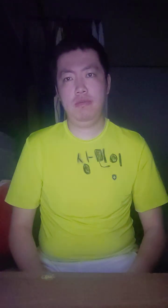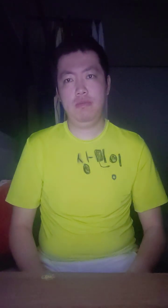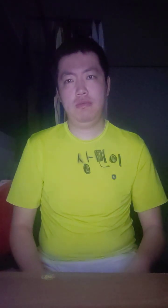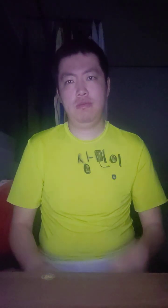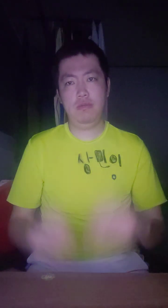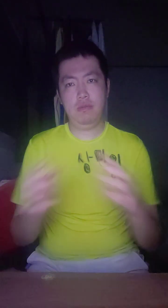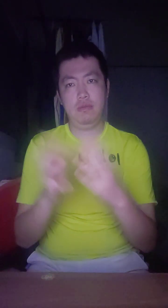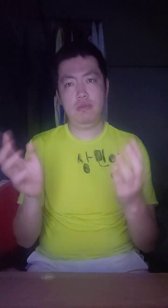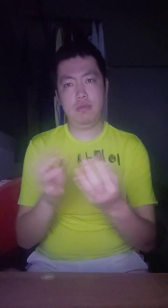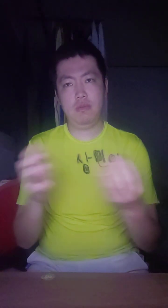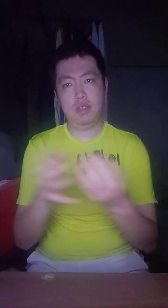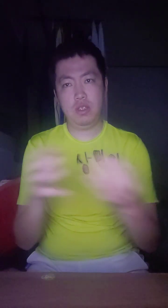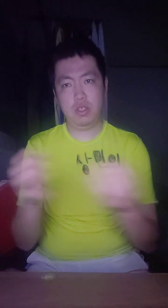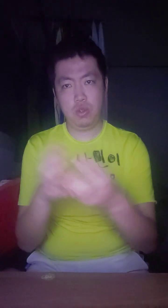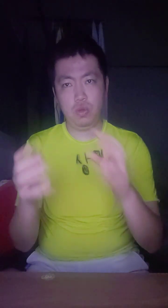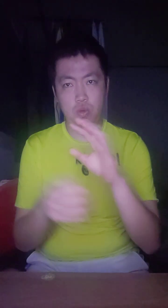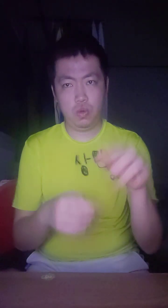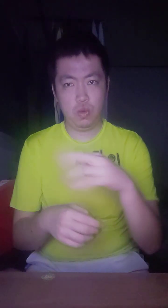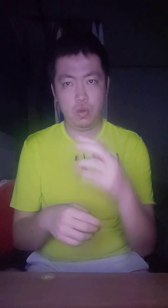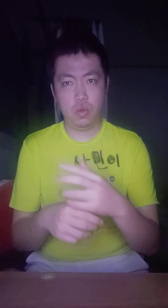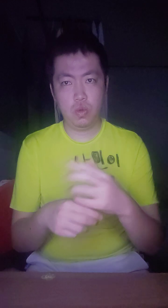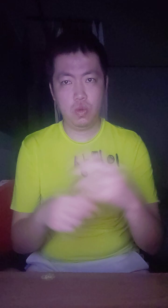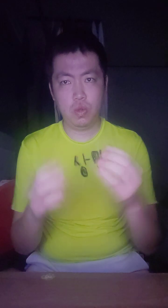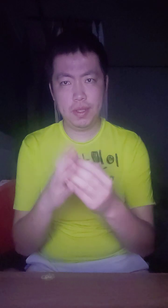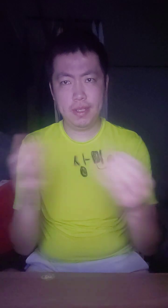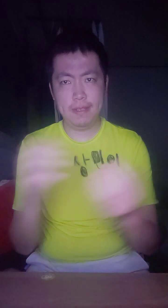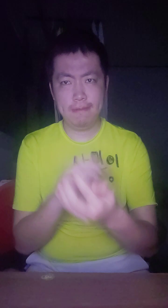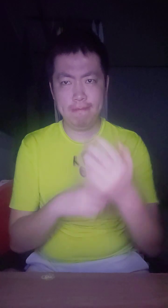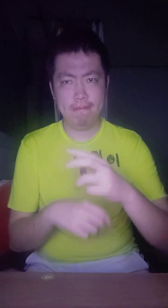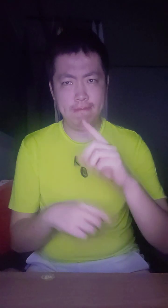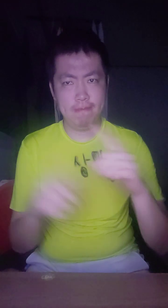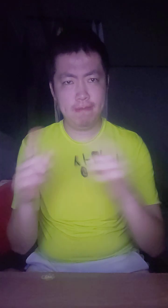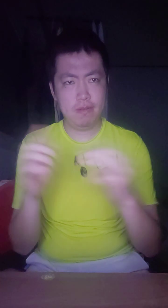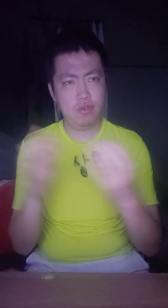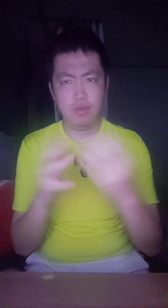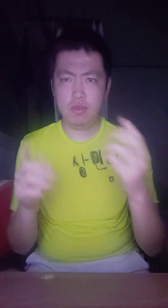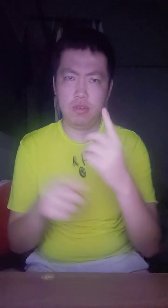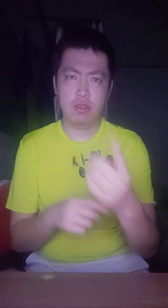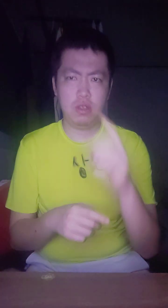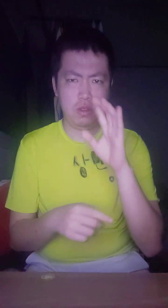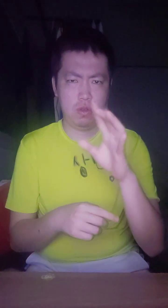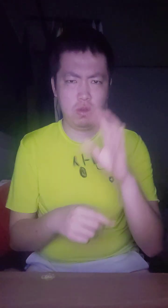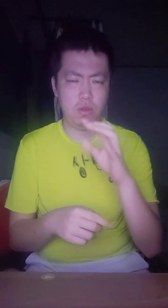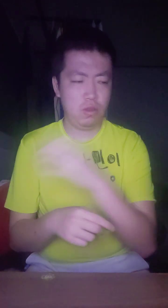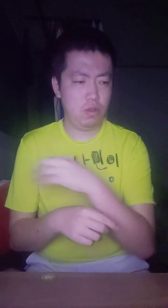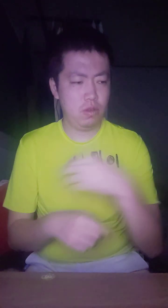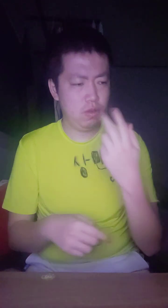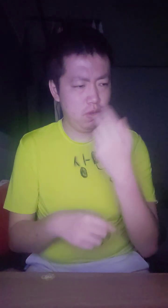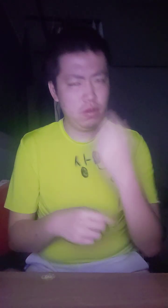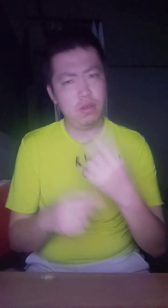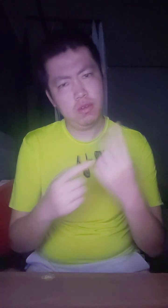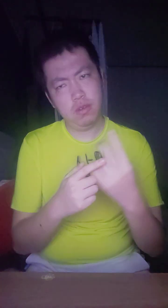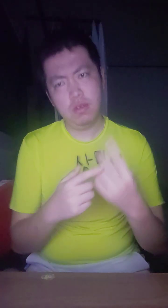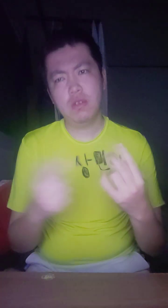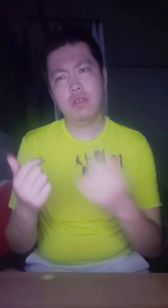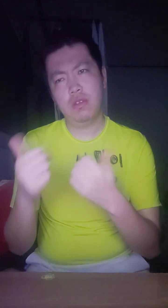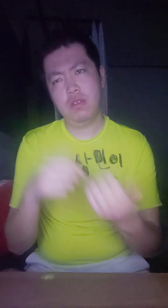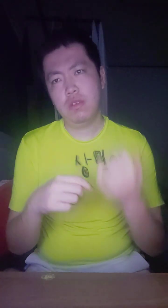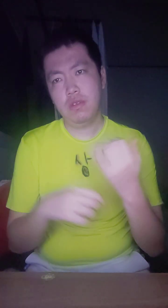부산 사구의 한 조선소입니다. 오늘 오전 11시쯤 1층 화장실에서 남자 2명이 쓰러진 채